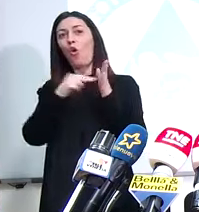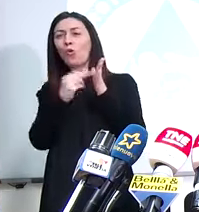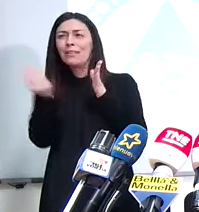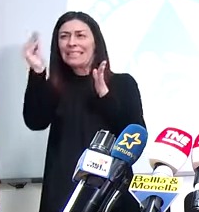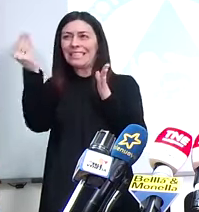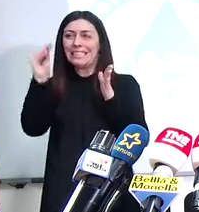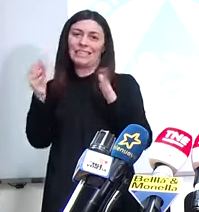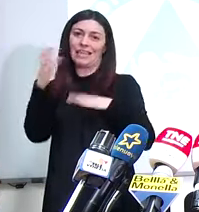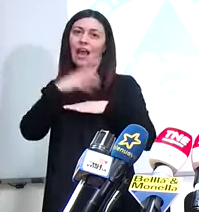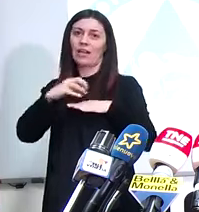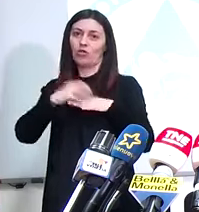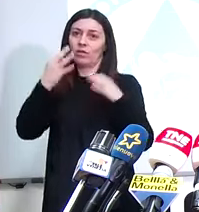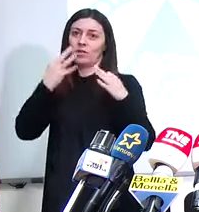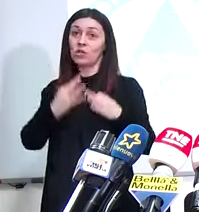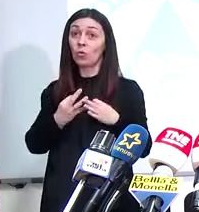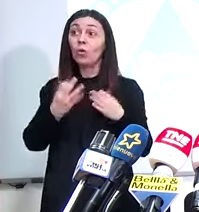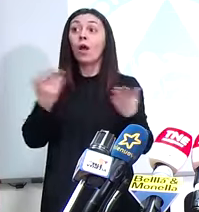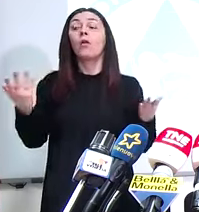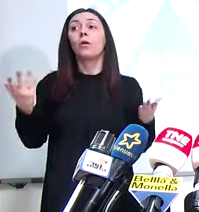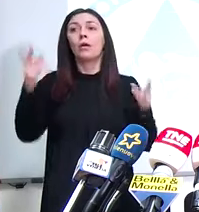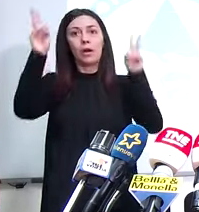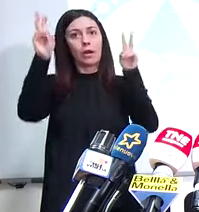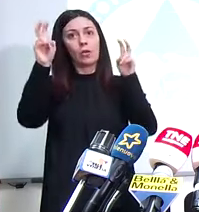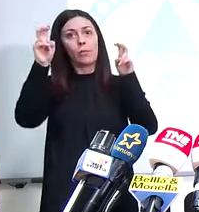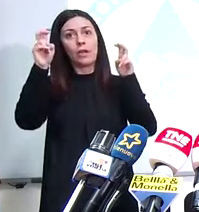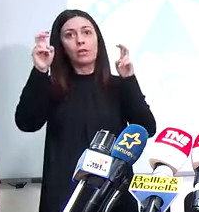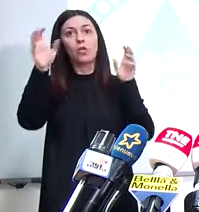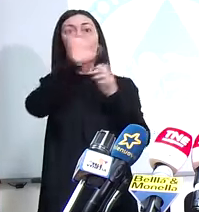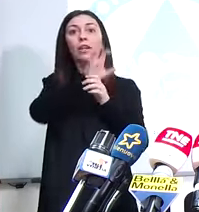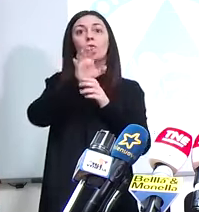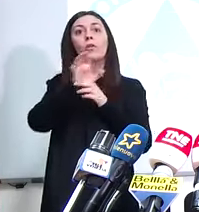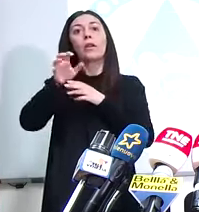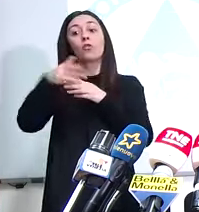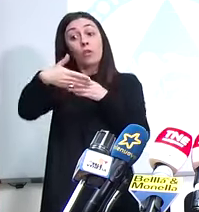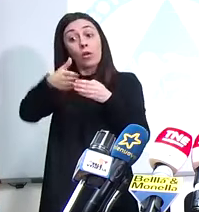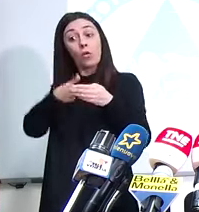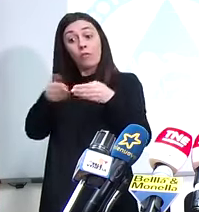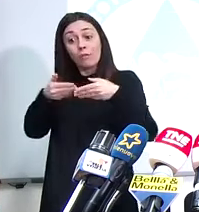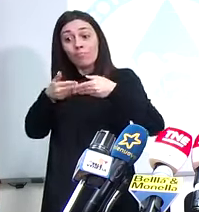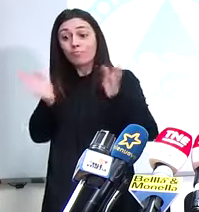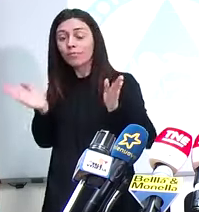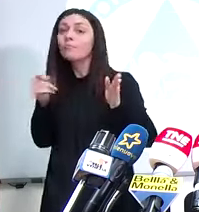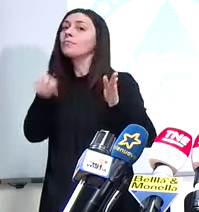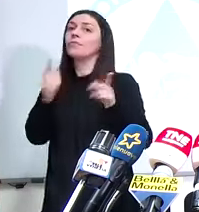dei confini regionali non prescinda anche da questo aspetto